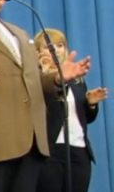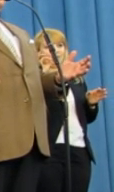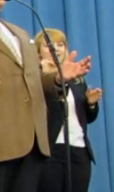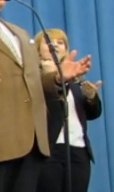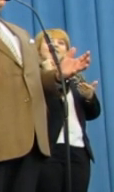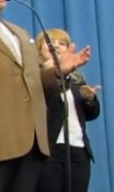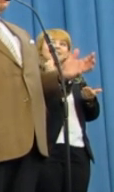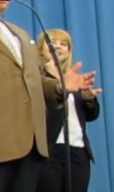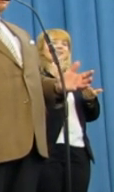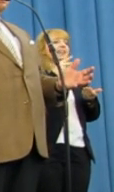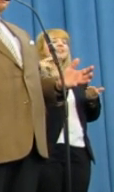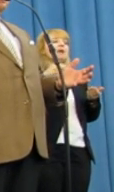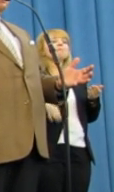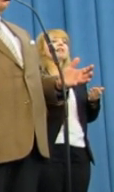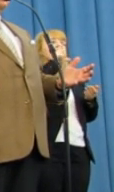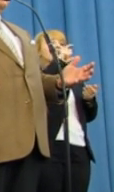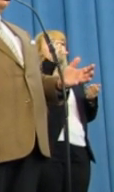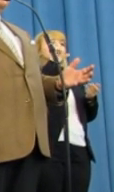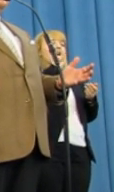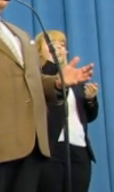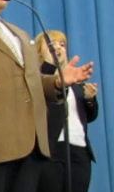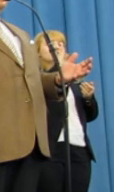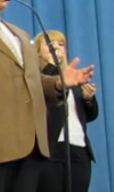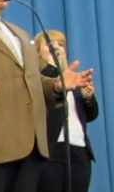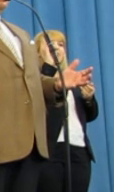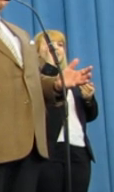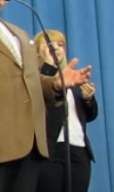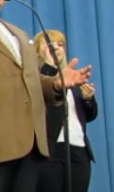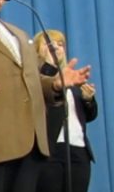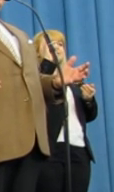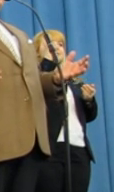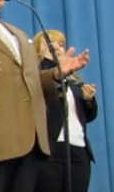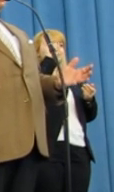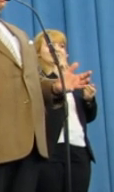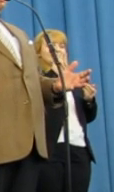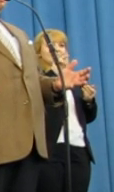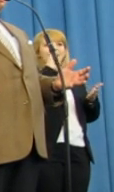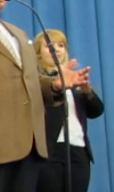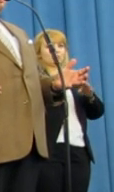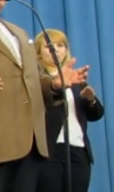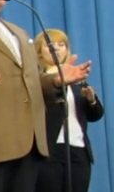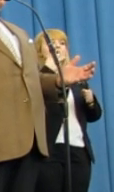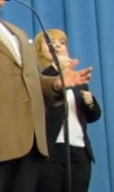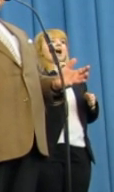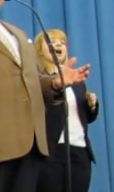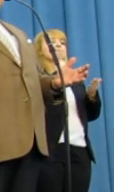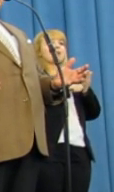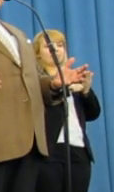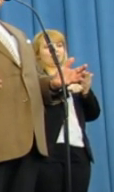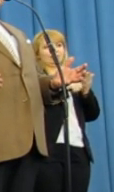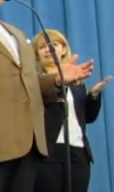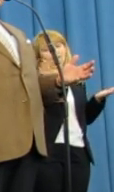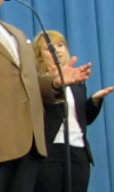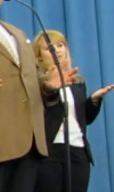to nie Czarzasty będzie decydował o moim mandacie, tylko decydują moi wyborcy. O ile się orientuję,